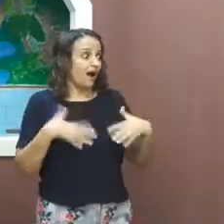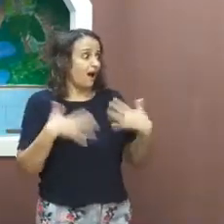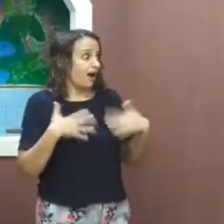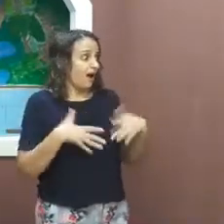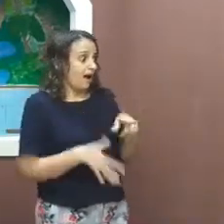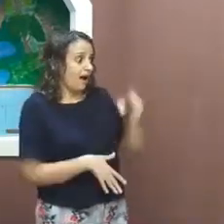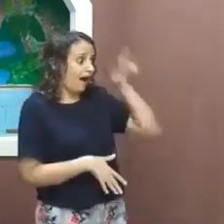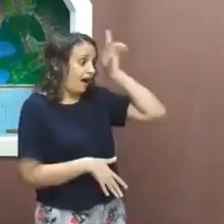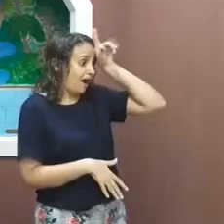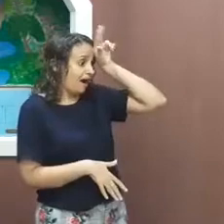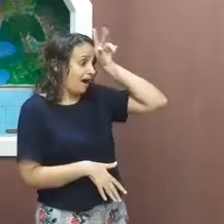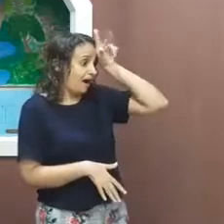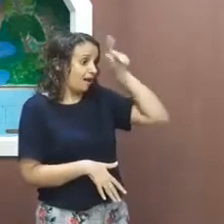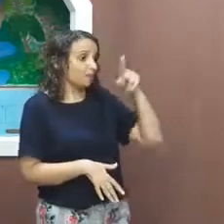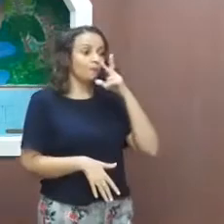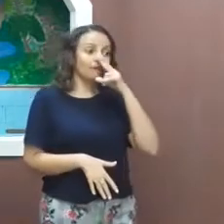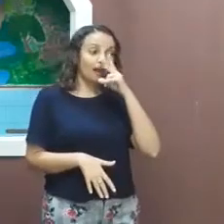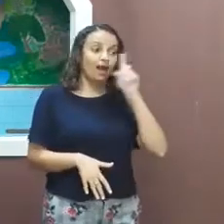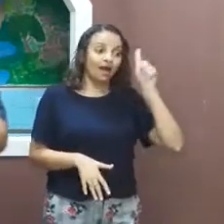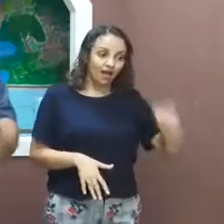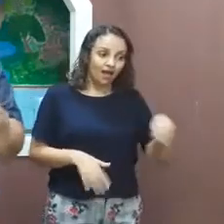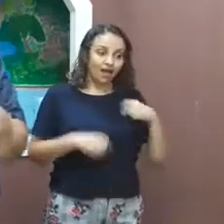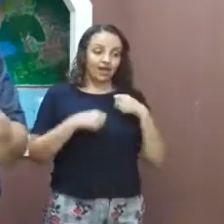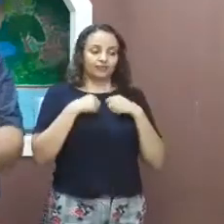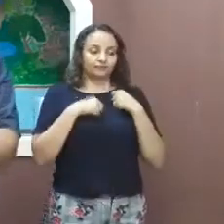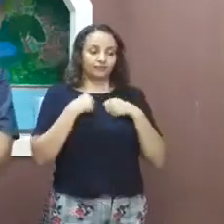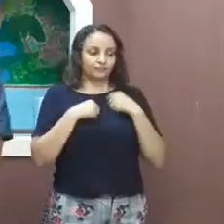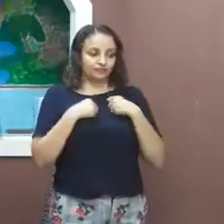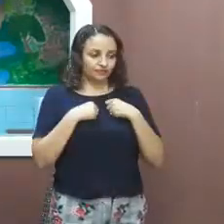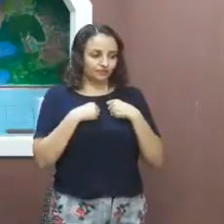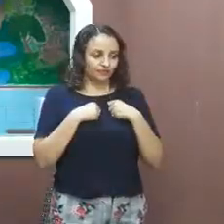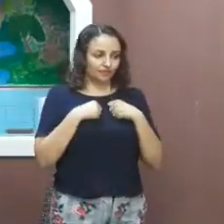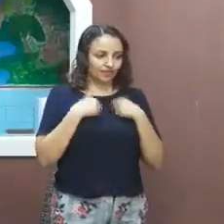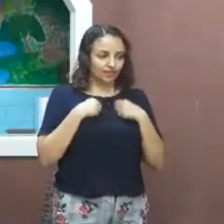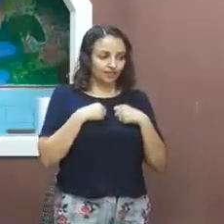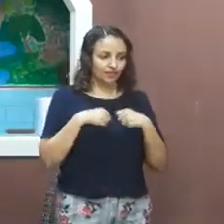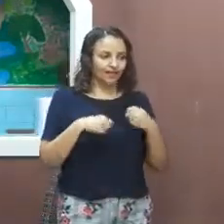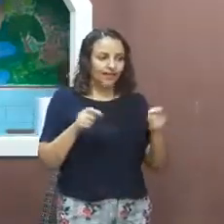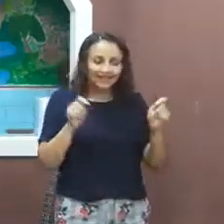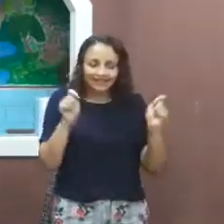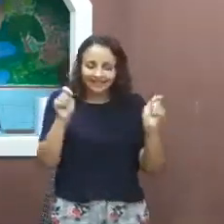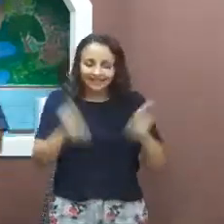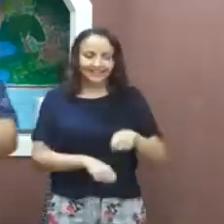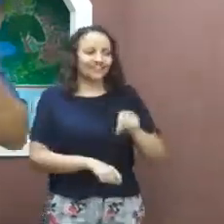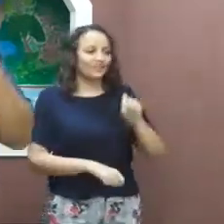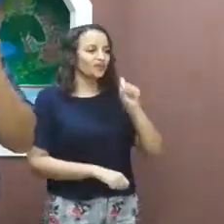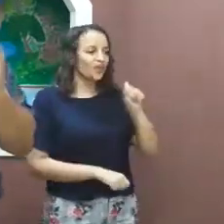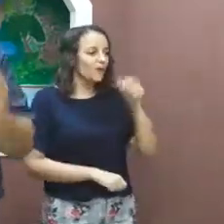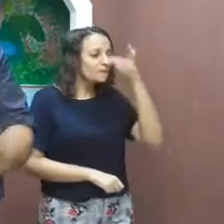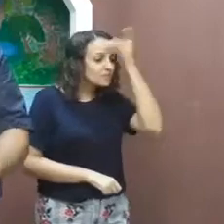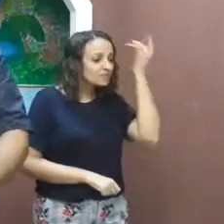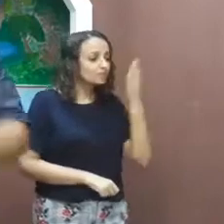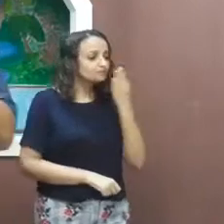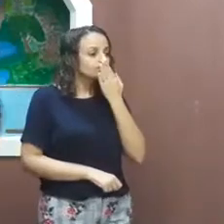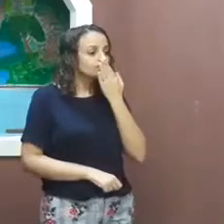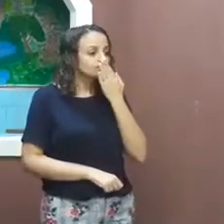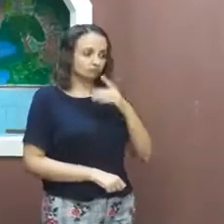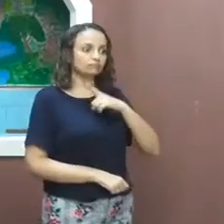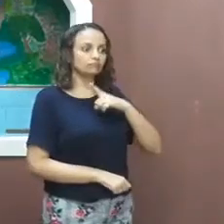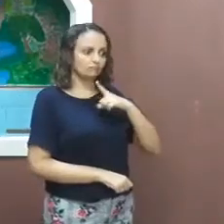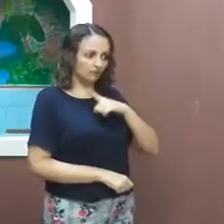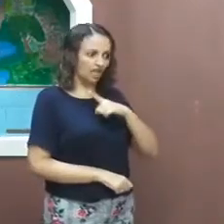traço de ansiedade. Sabe o que a ansiedade pode gerar? Um negócio chamado mutismo seletivo.